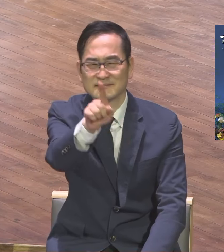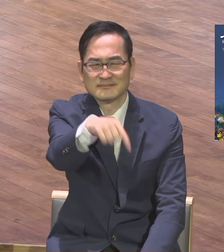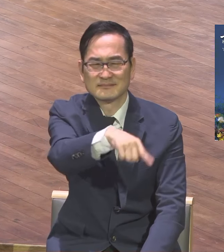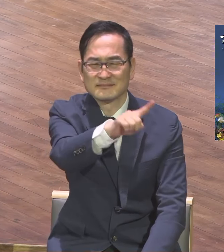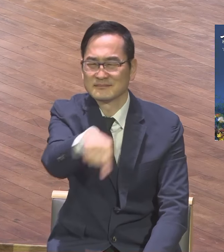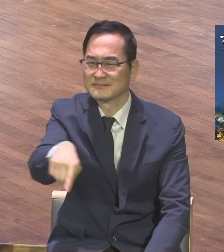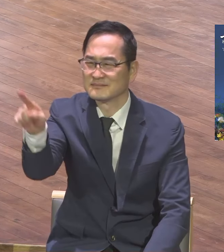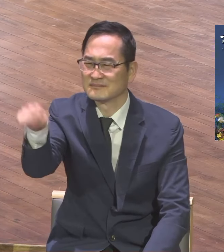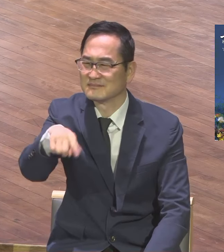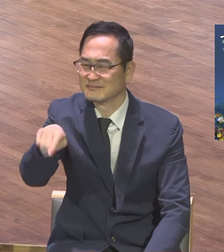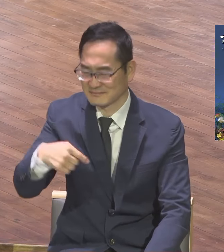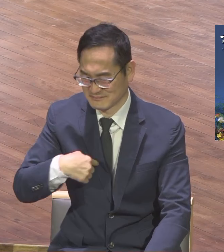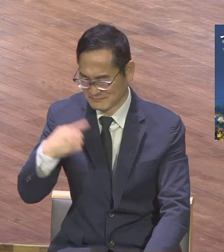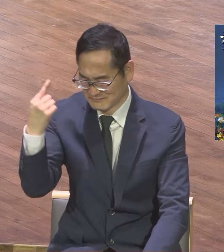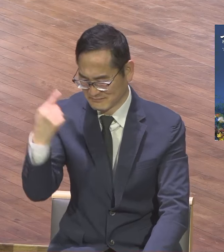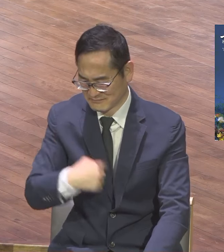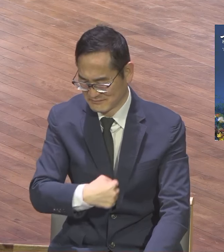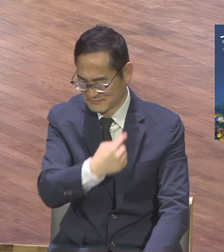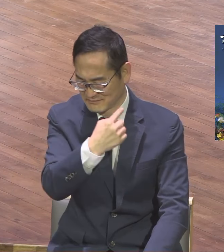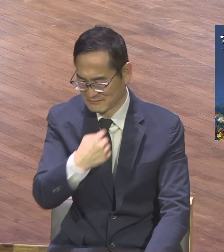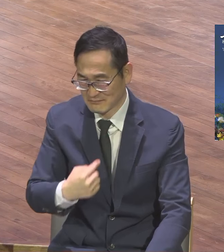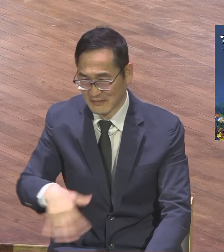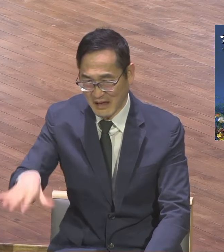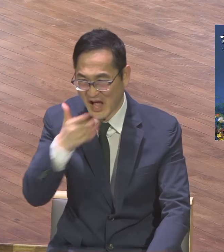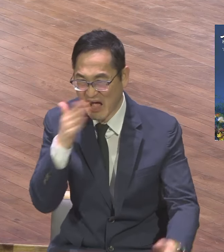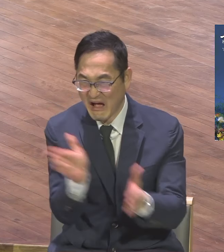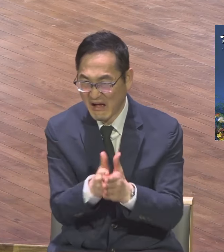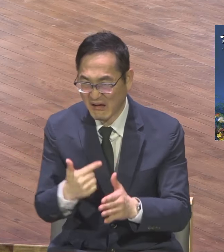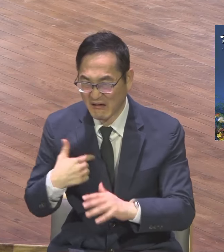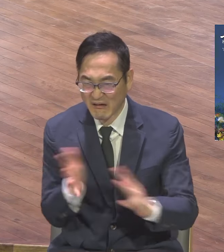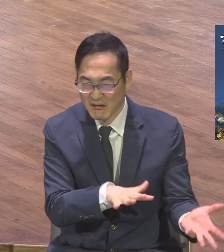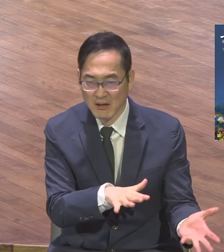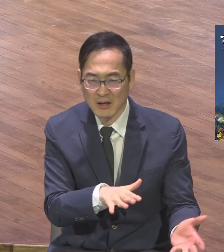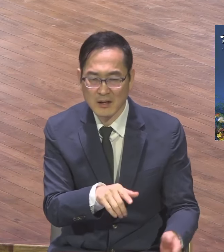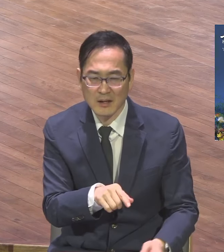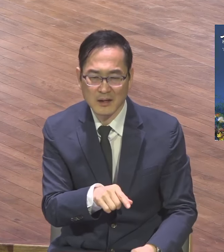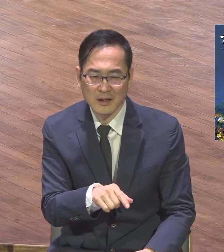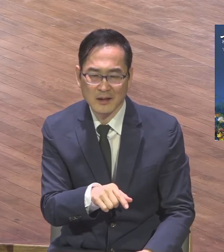사랑을 많이 받고 자란 부모의 사랑을 많이 받고 부모가 싸우는 거 본